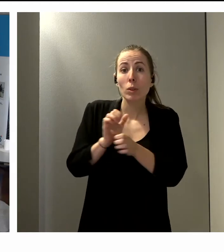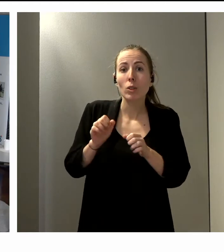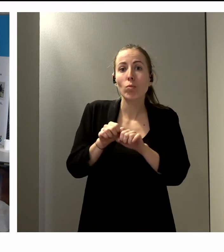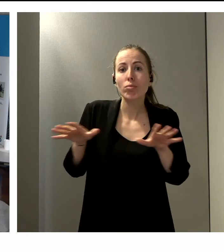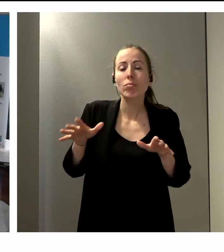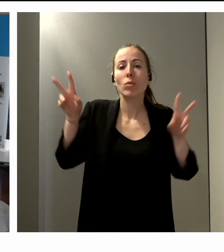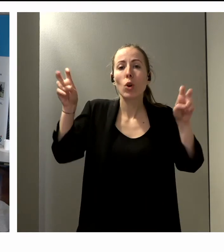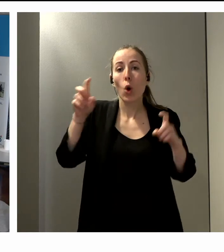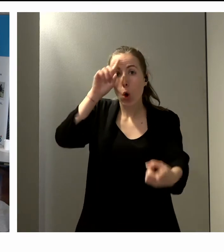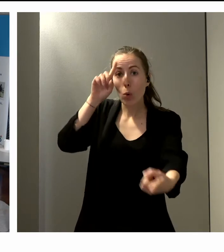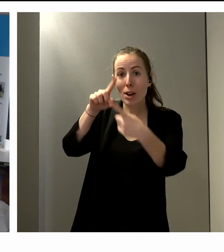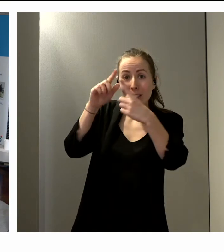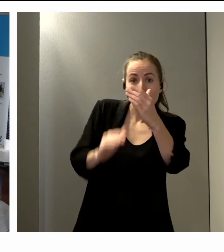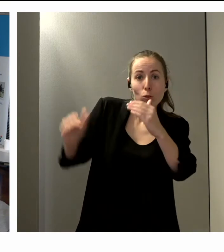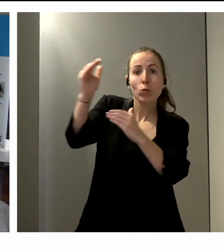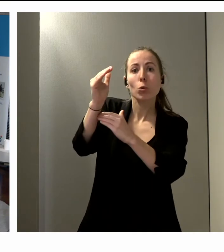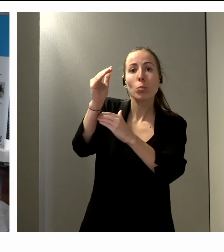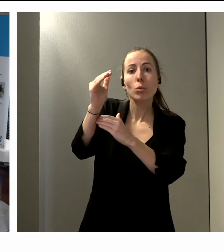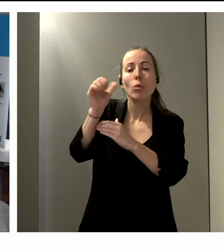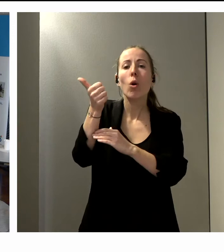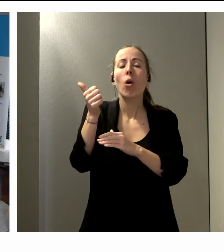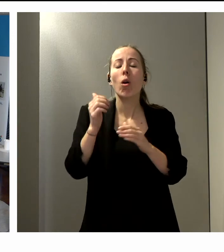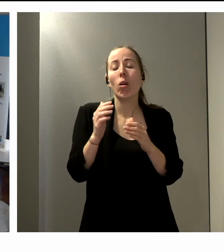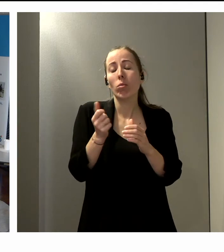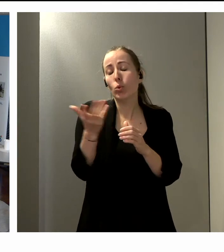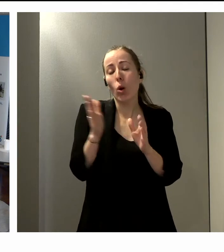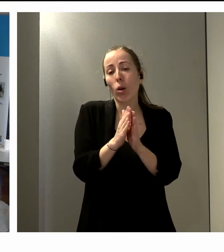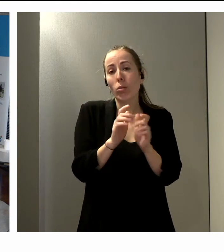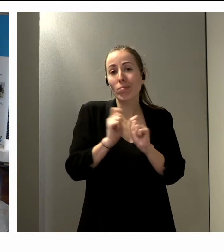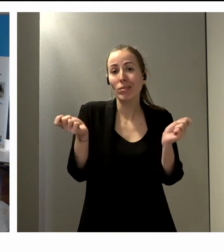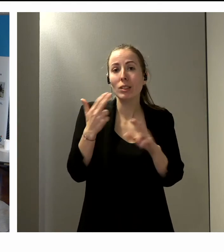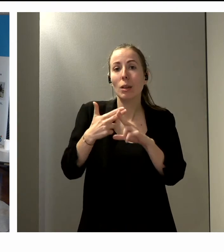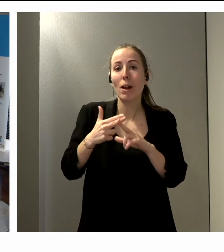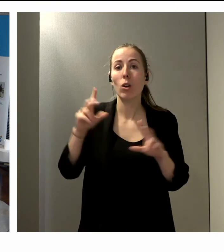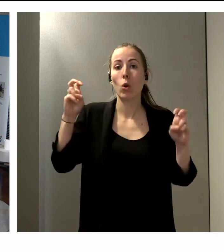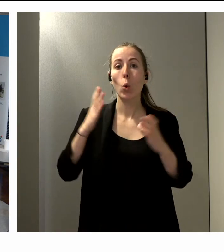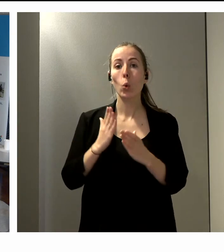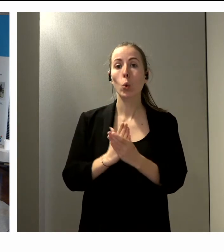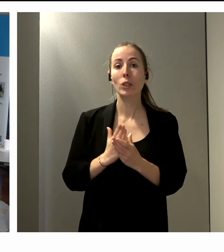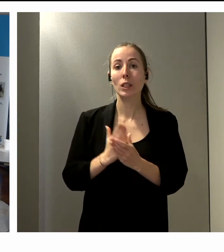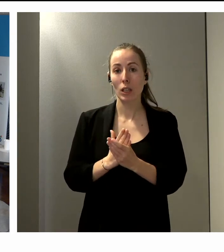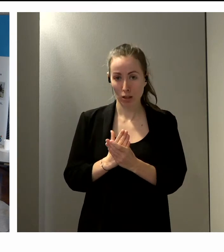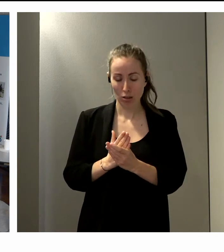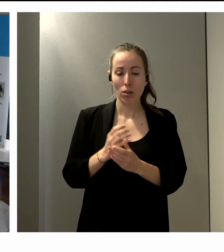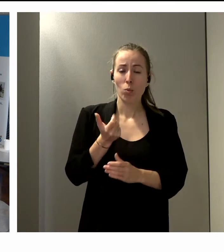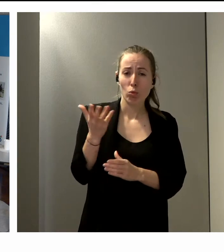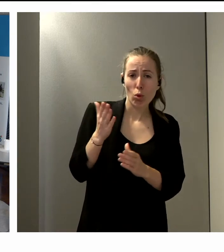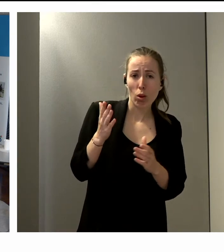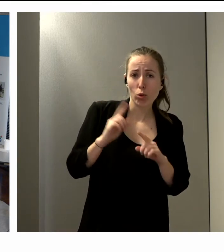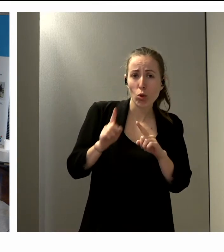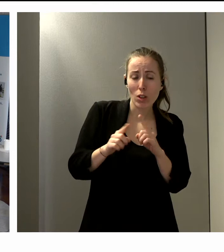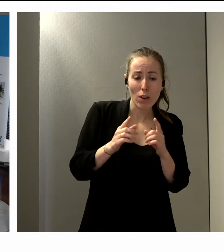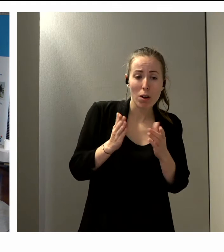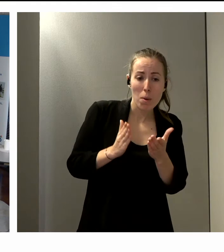Objectif Sup, une collection qui s'intitule Dossier, sur les filières d'enseignement supérieur, les parcours sur